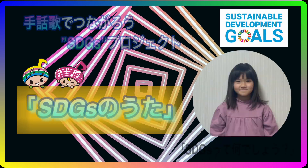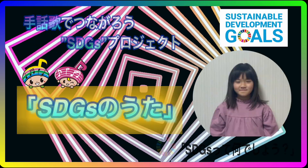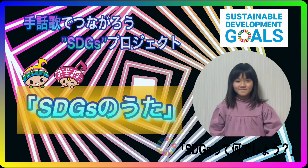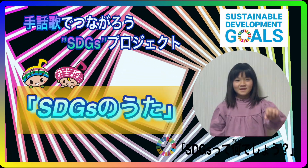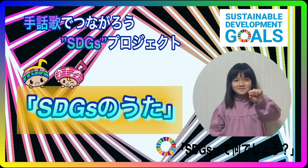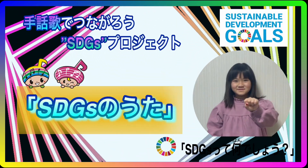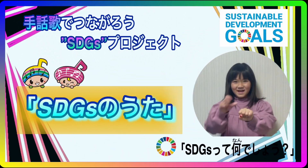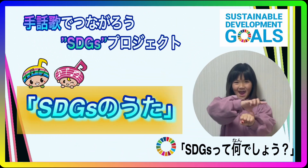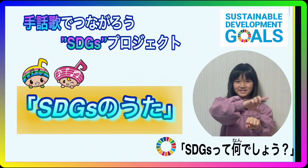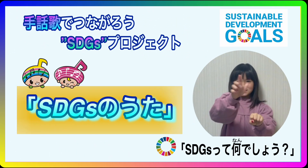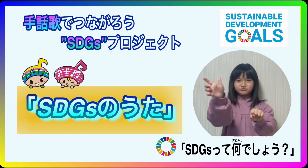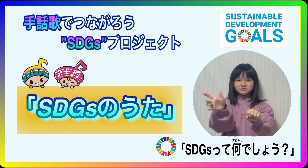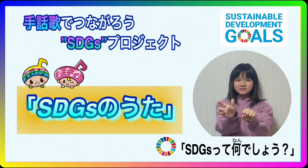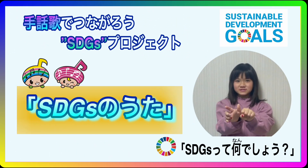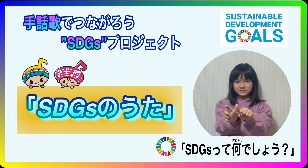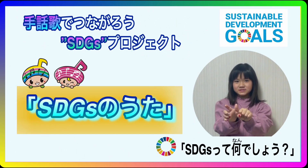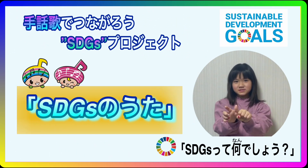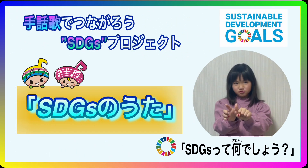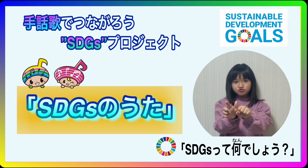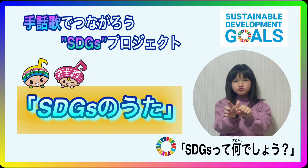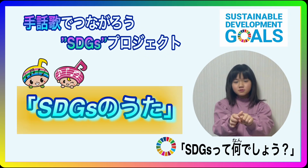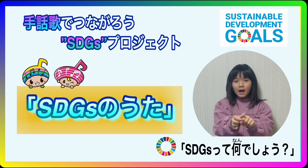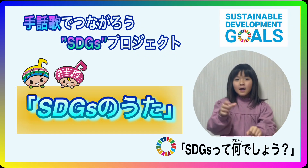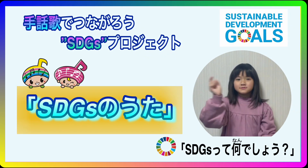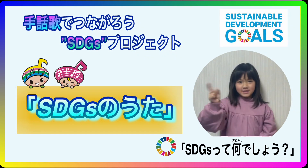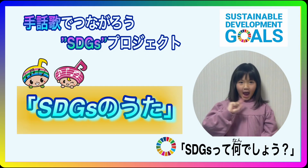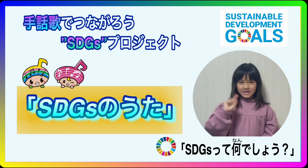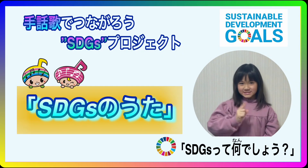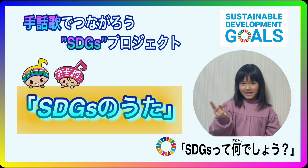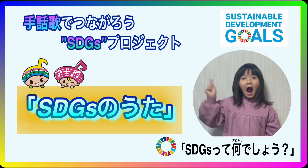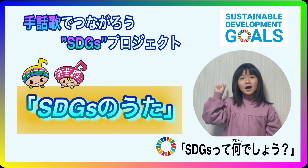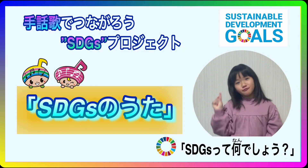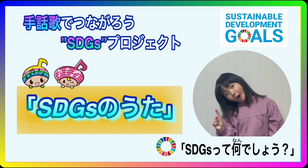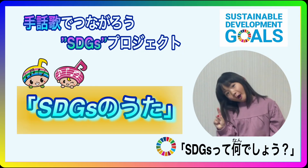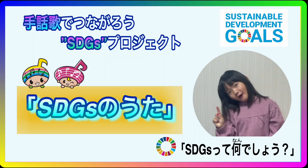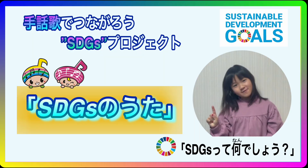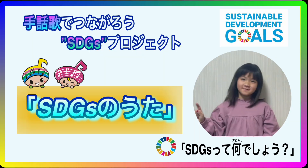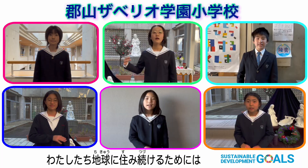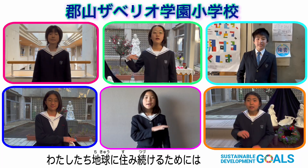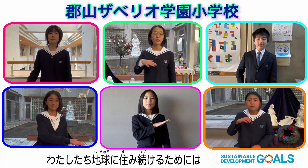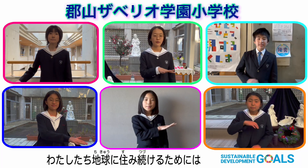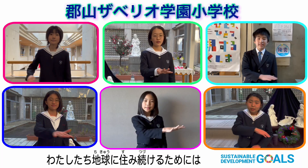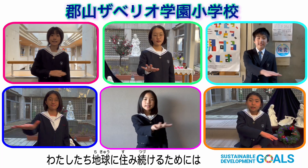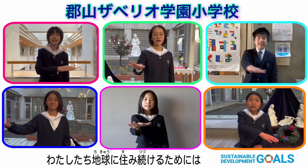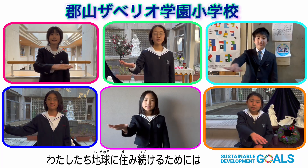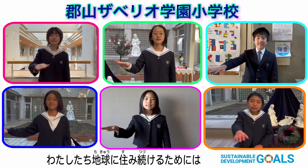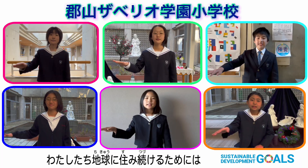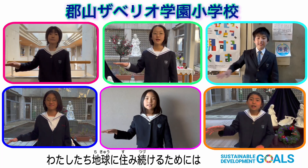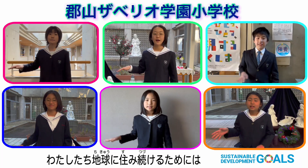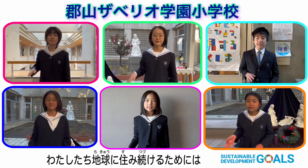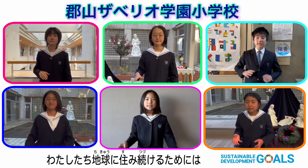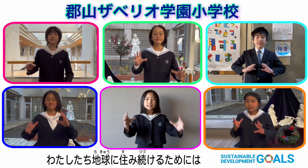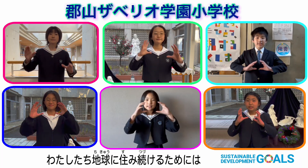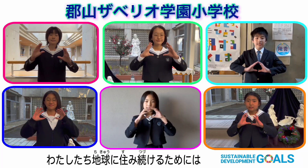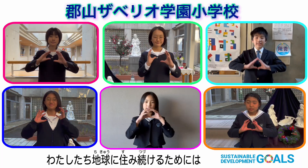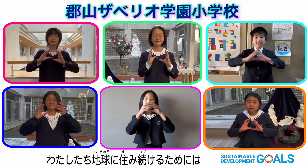知っているようで知らない。 SDGs って何でしょう。 私たち地球